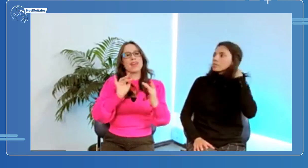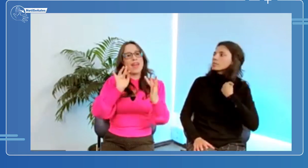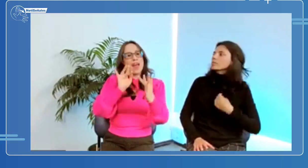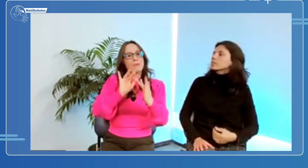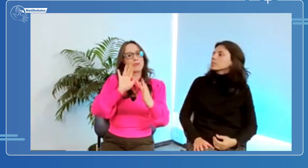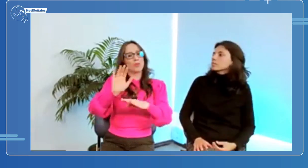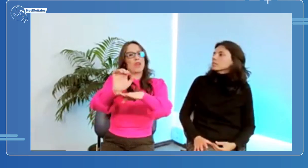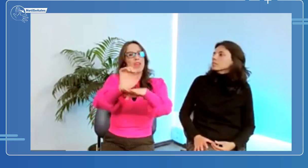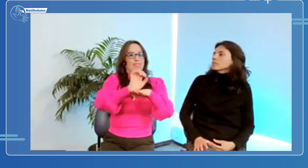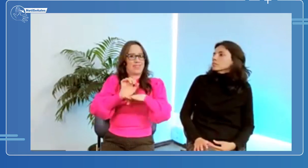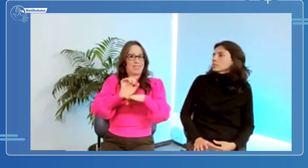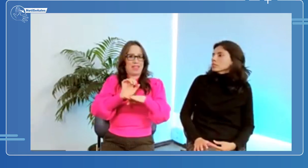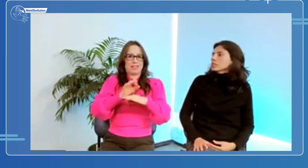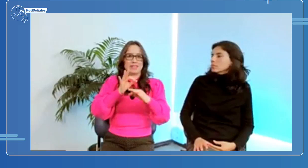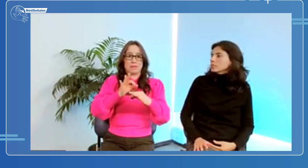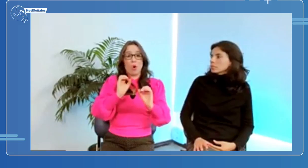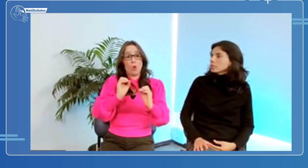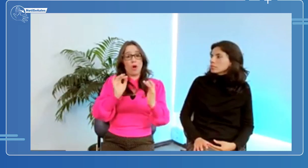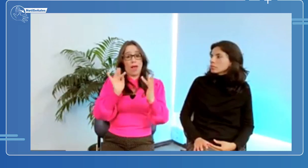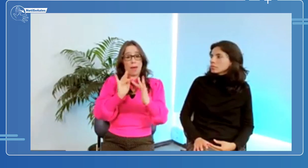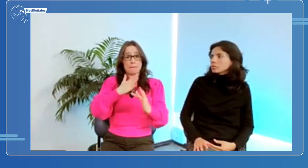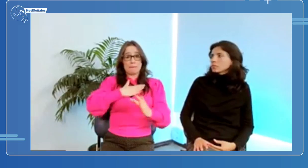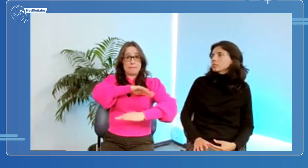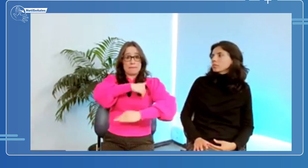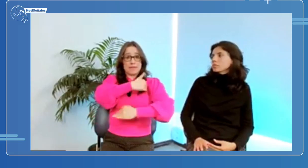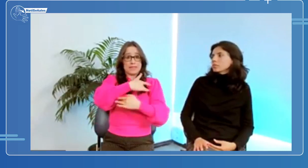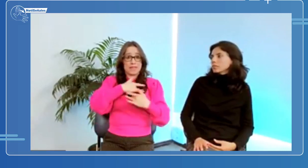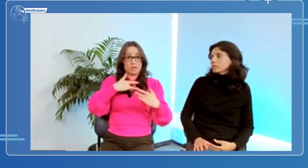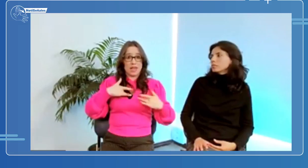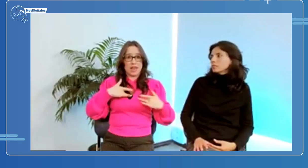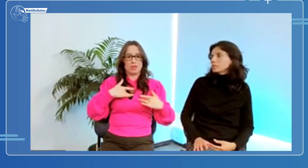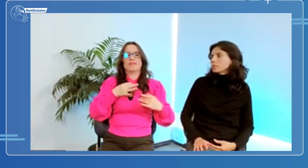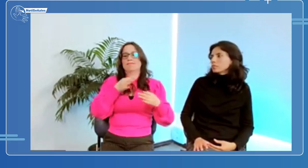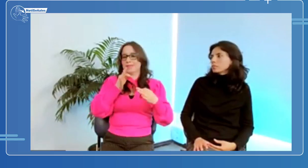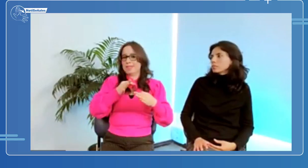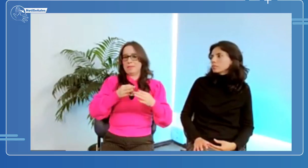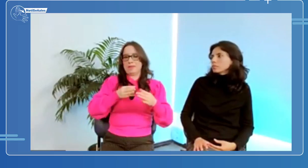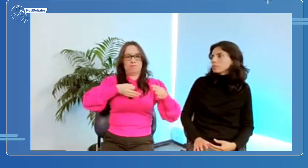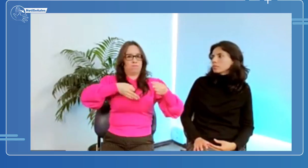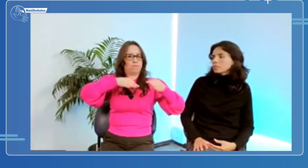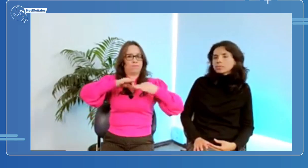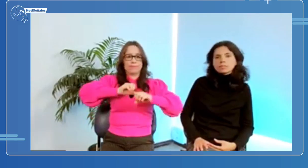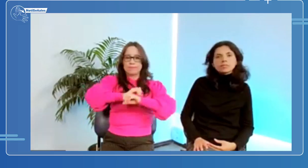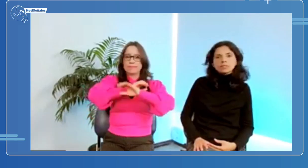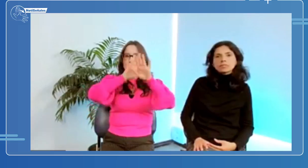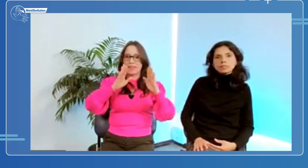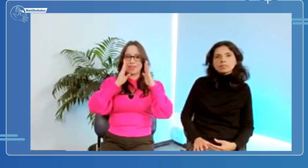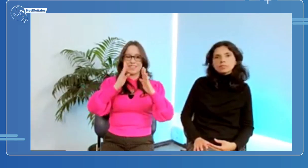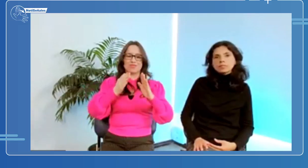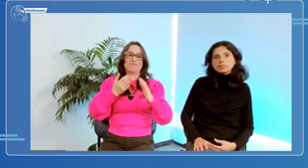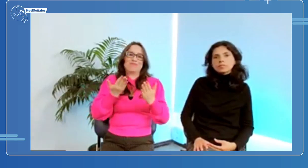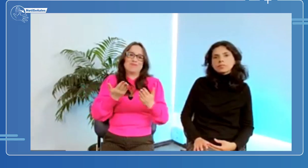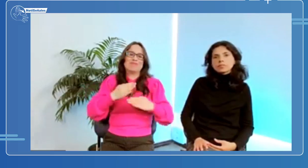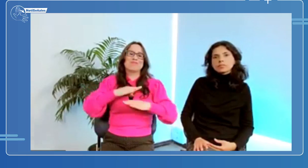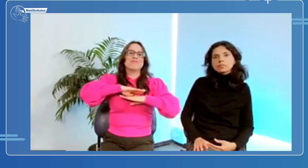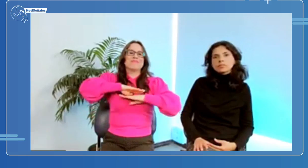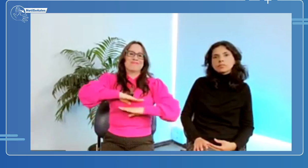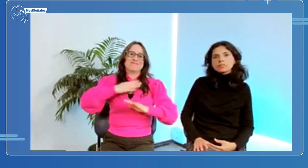dar orientación, pero lo redireccionamos como la entidad competente. Desde el Ministerio de Salud, nosotros estamos